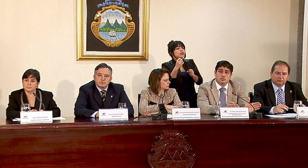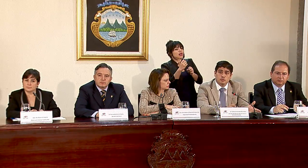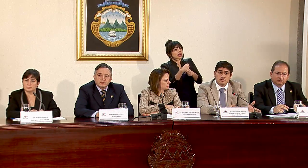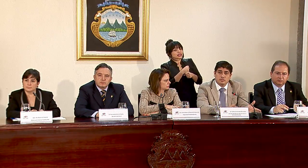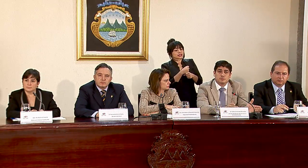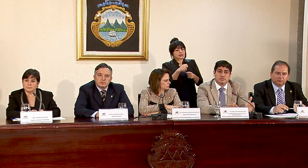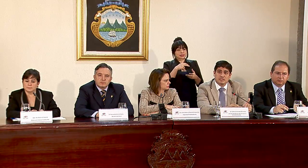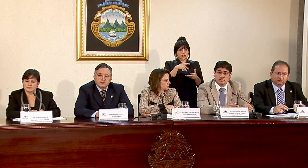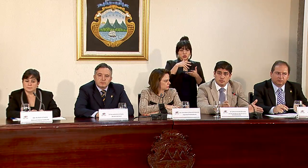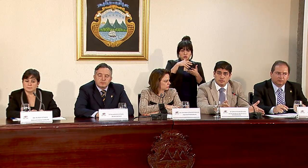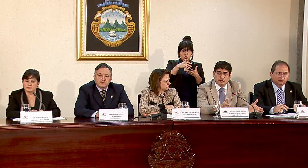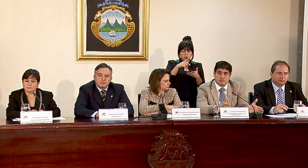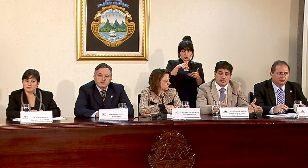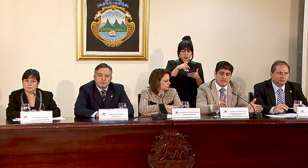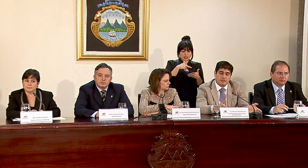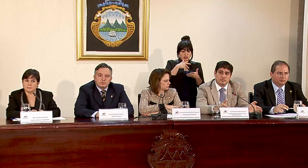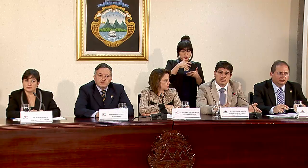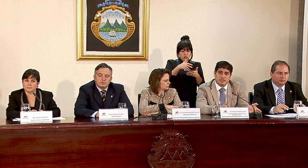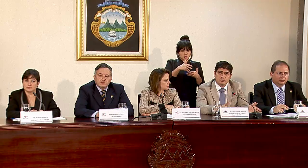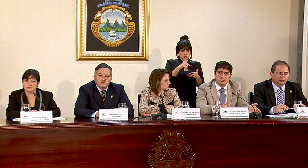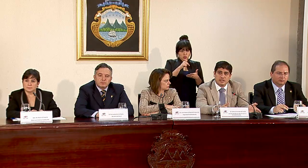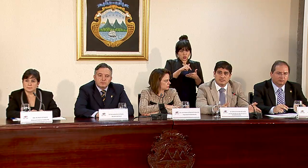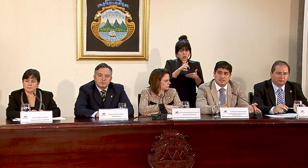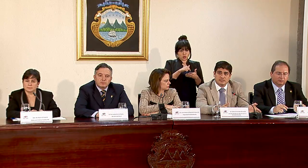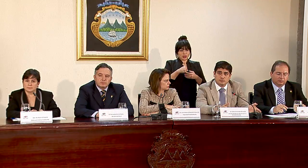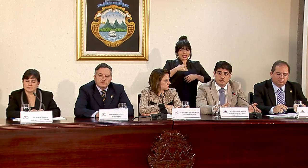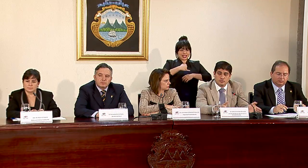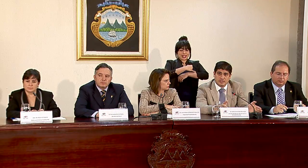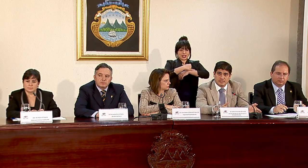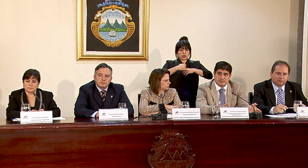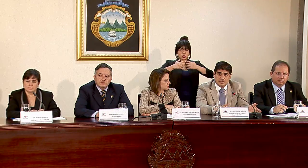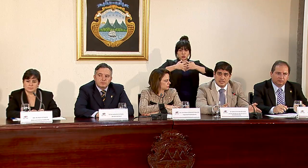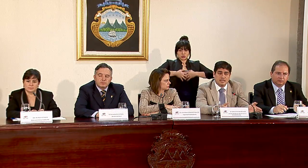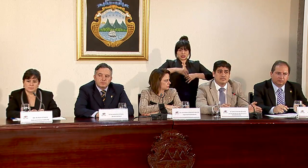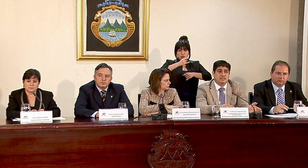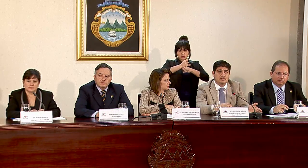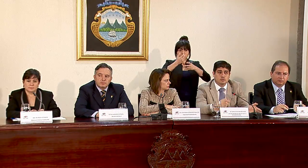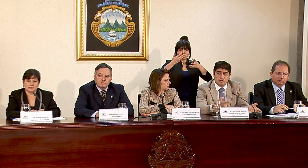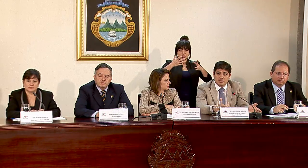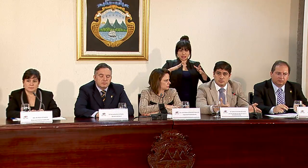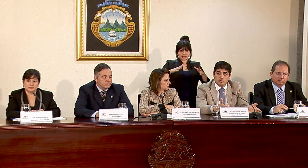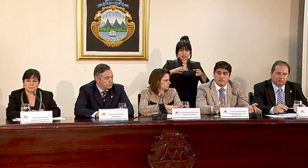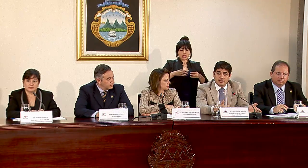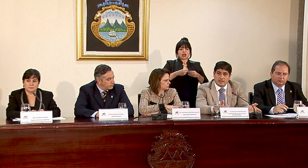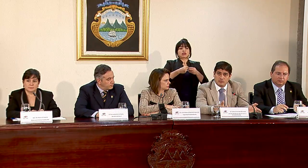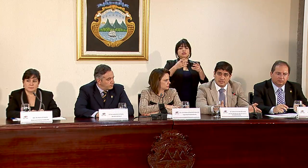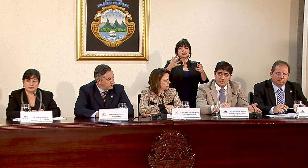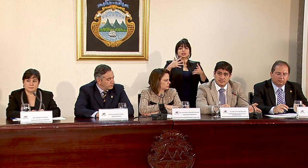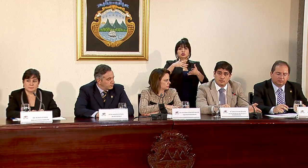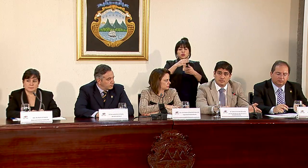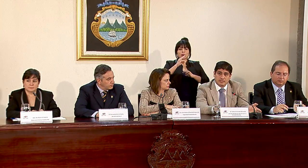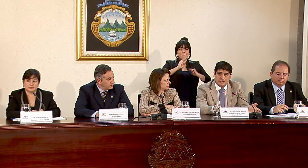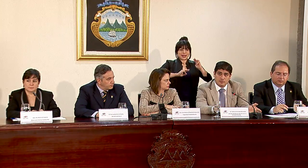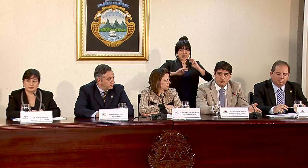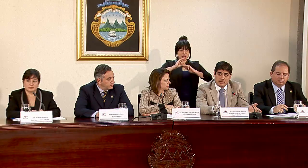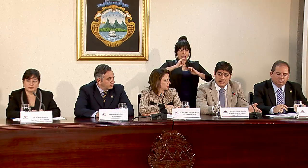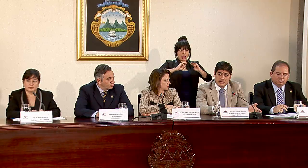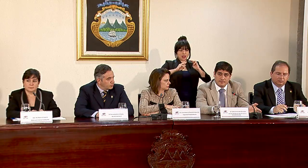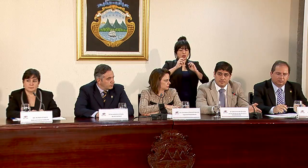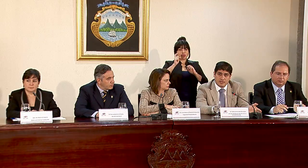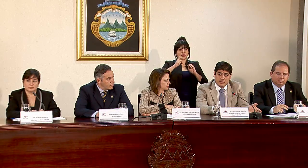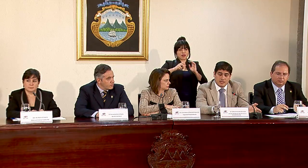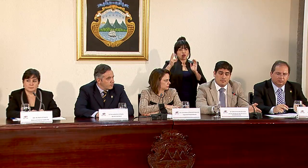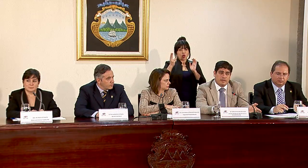El estudio, después del estudio de los ingenieros industriales de la institución que ya está, se lanzó el estudio de mercado que tiene que ser contratado